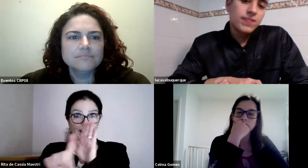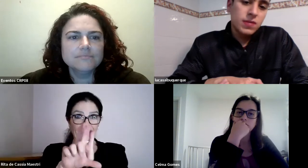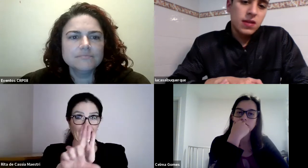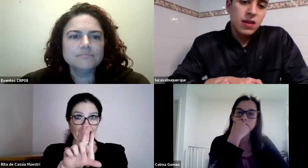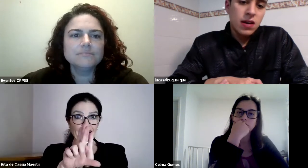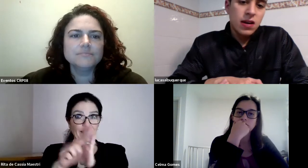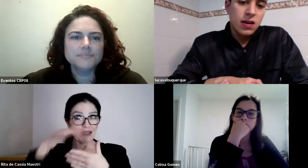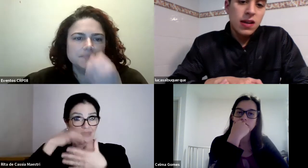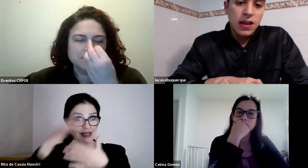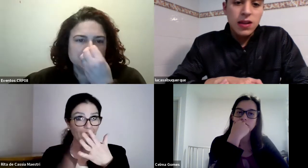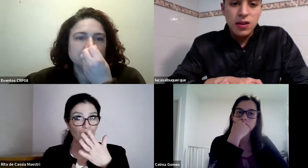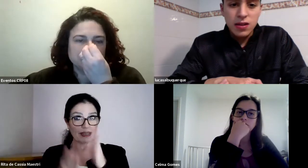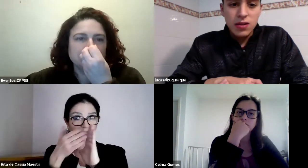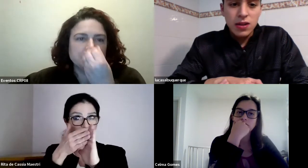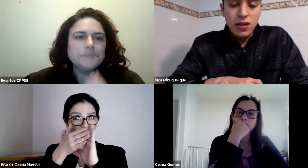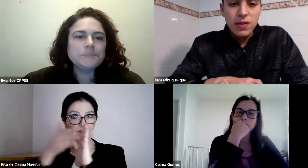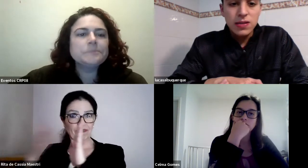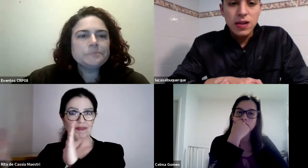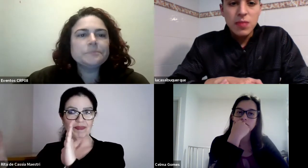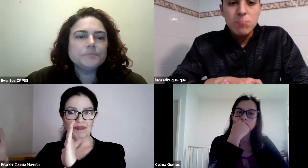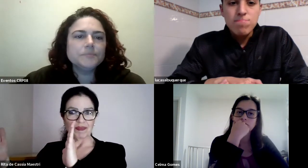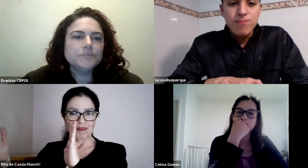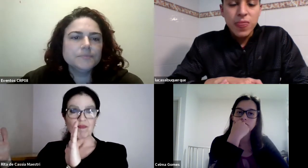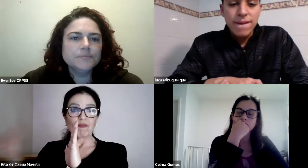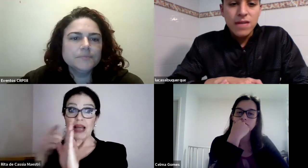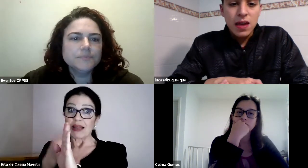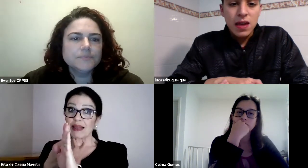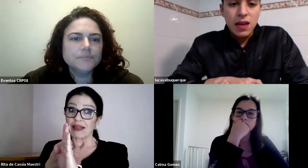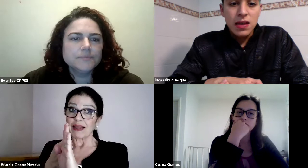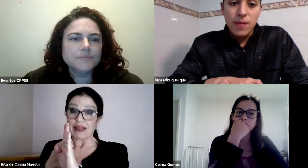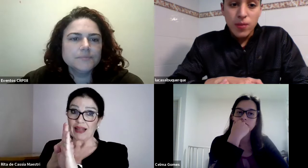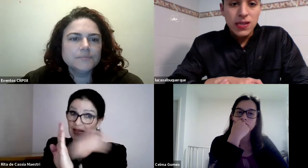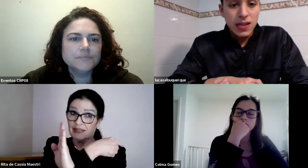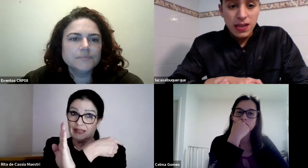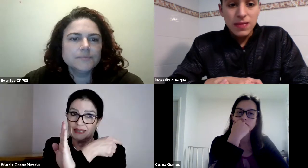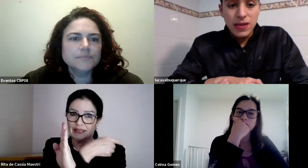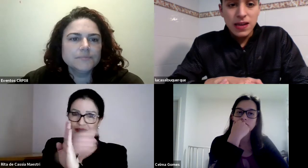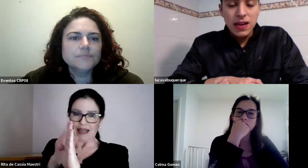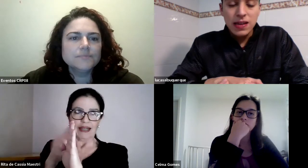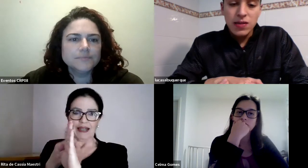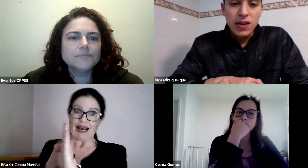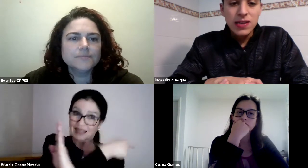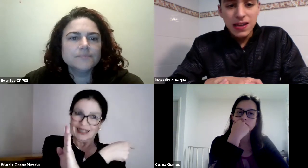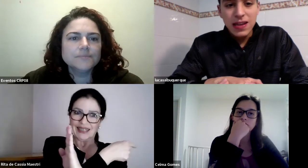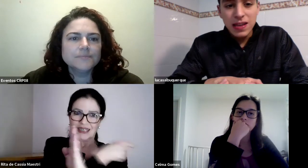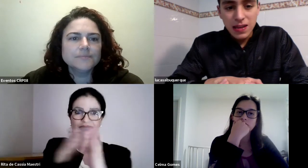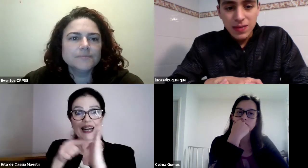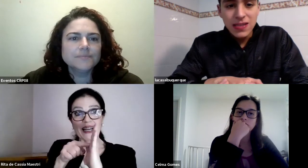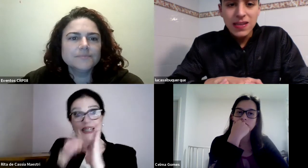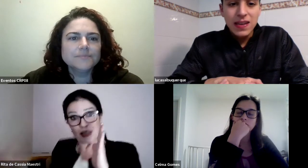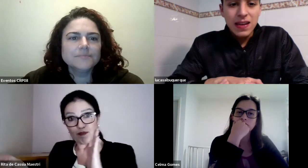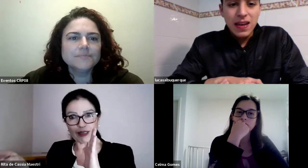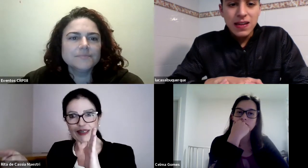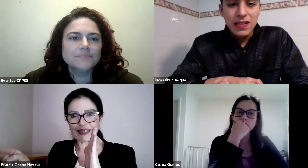antes da lei de Libras, né? E depois da lei de Libras, né? Então, antes da lei de